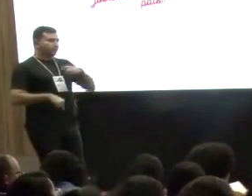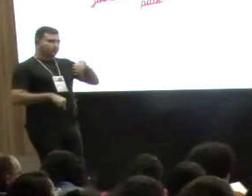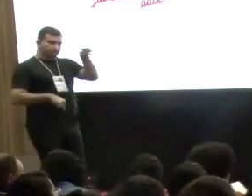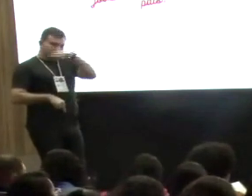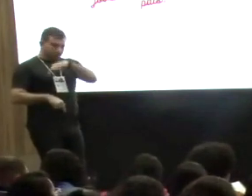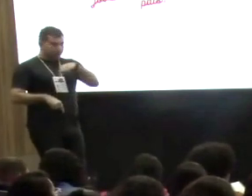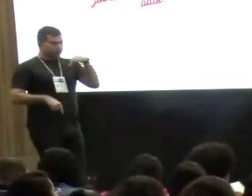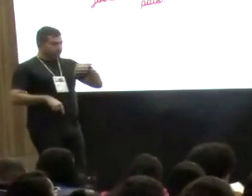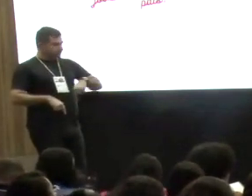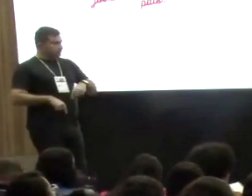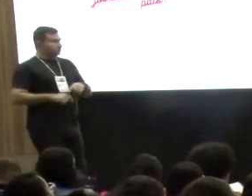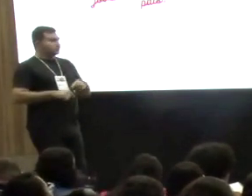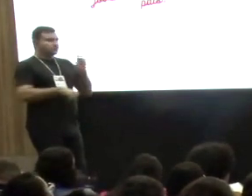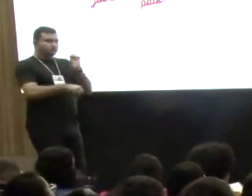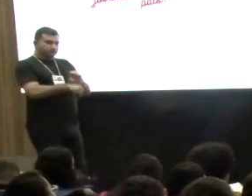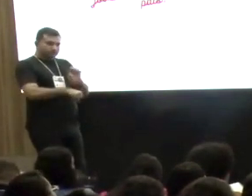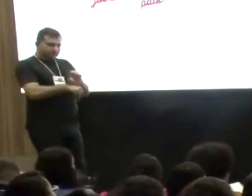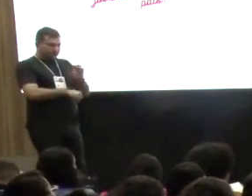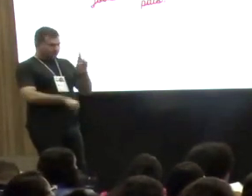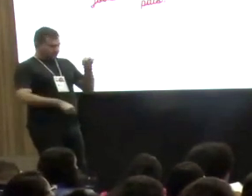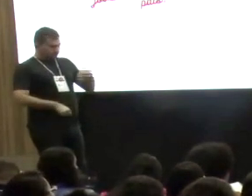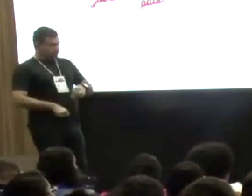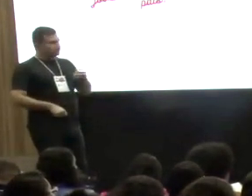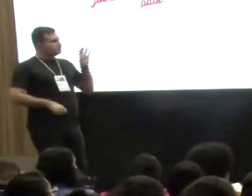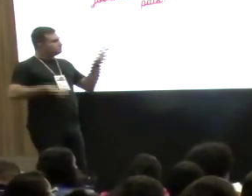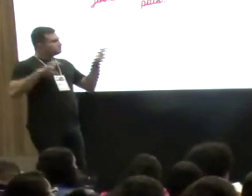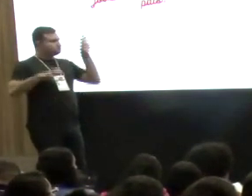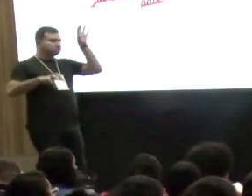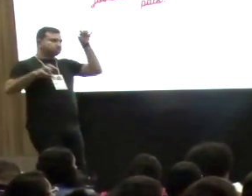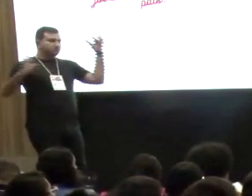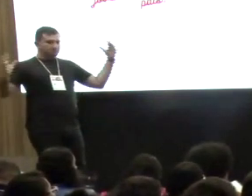partes desse estado, é porque vocês